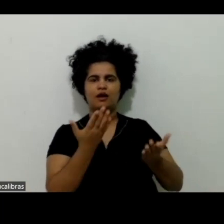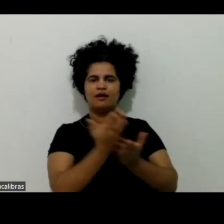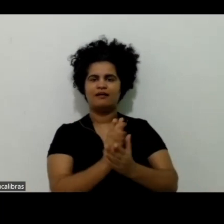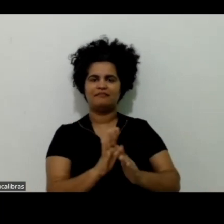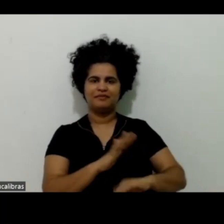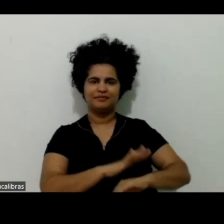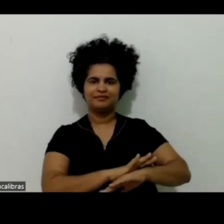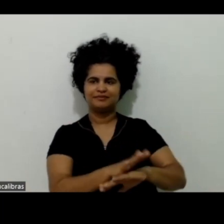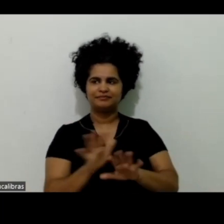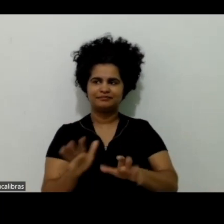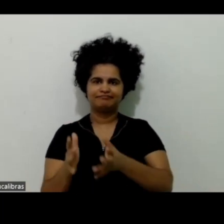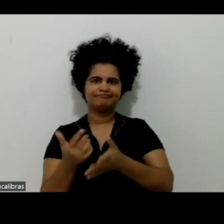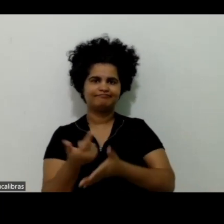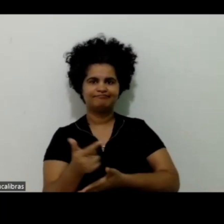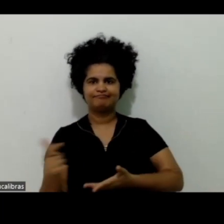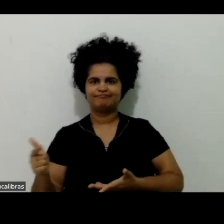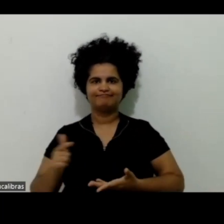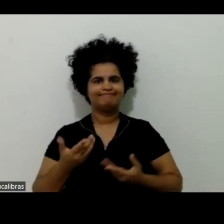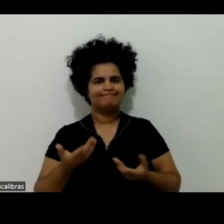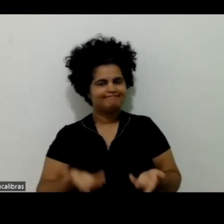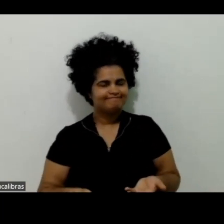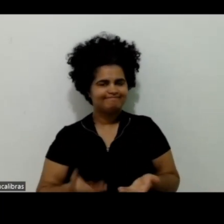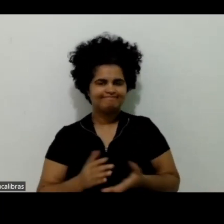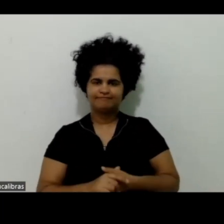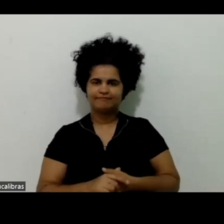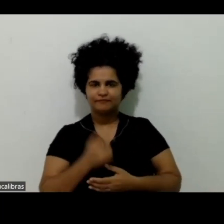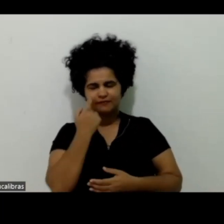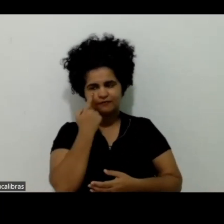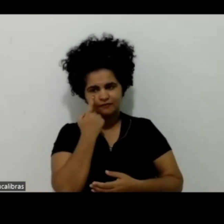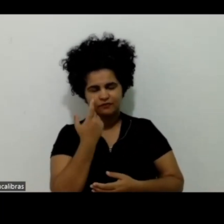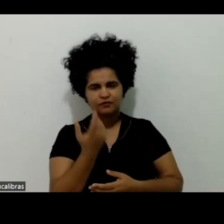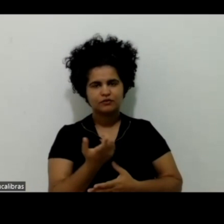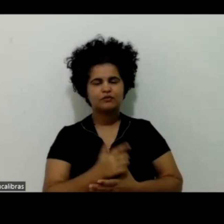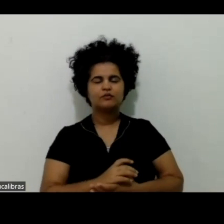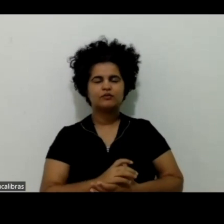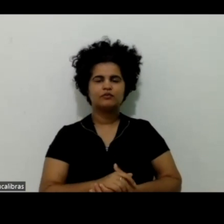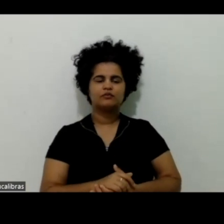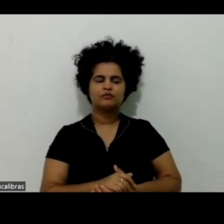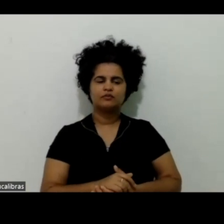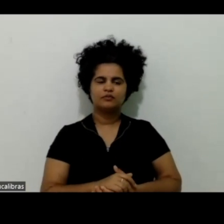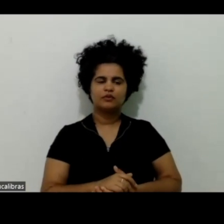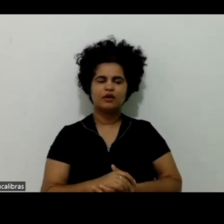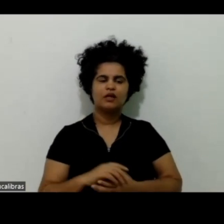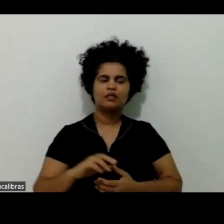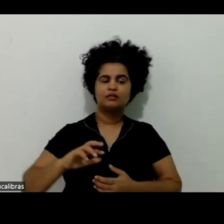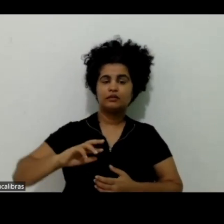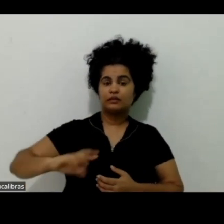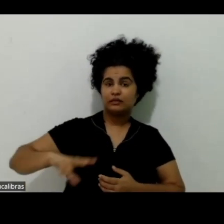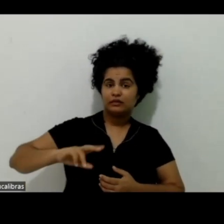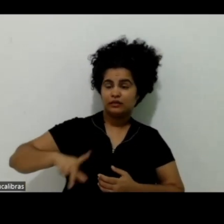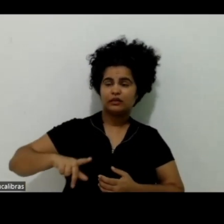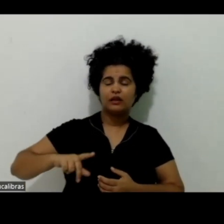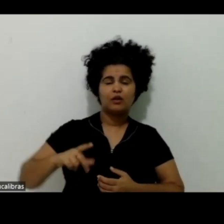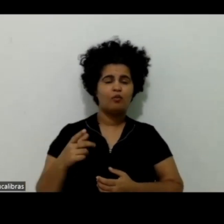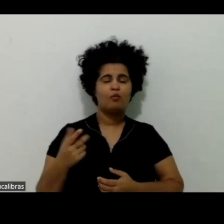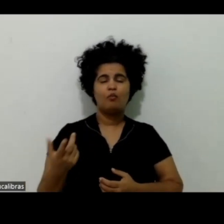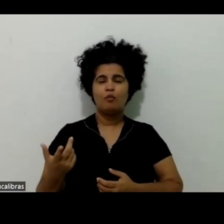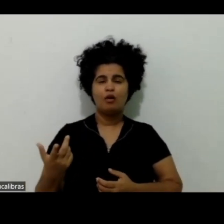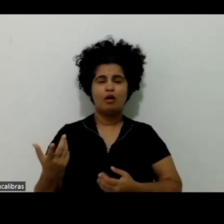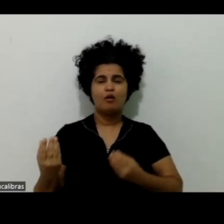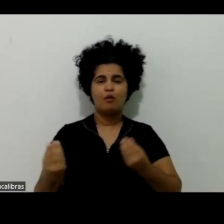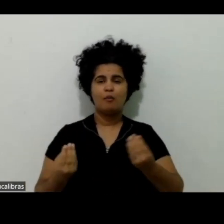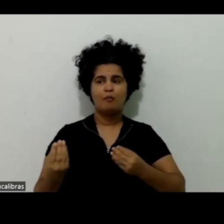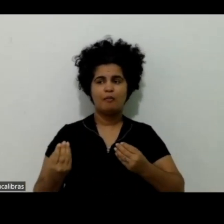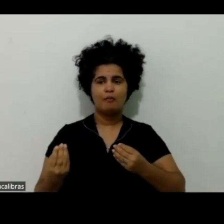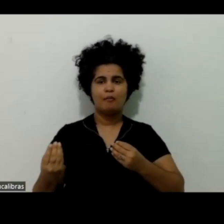aqui, óbvio que a gente não está fazendo isso, né, trazendo esses status, em nenhuma forma, na perspectiva da moralização,